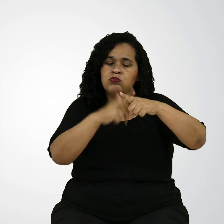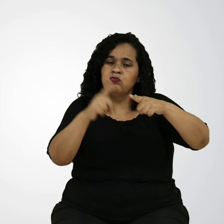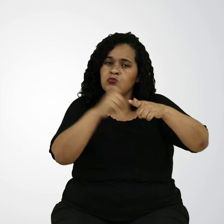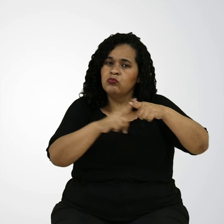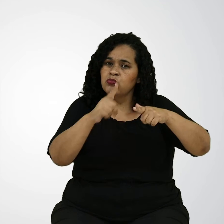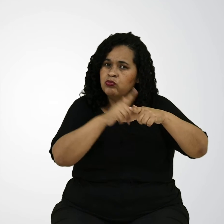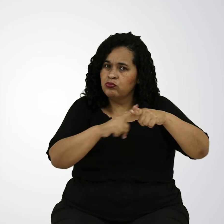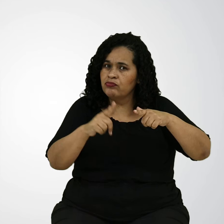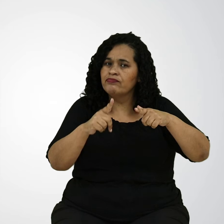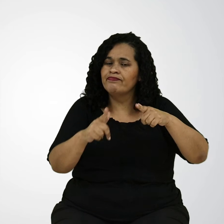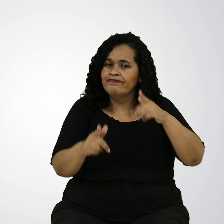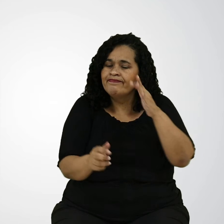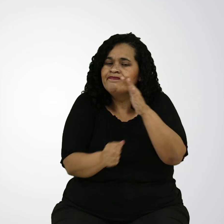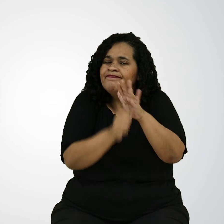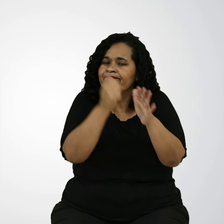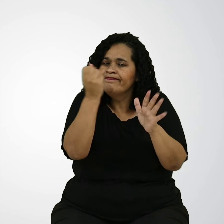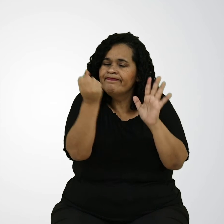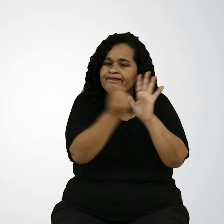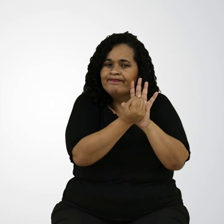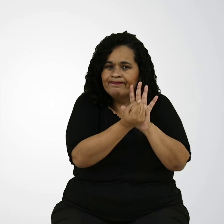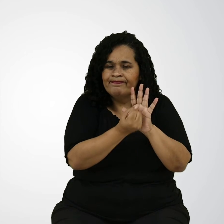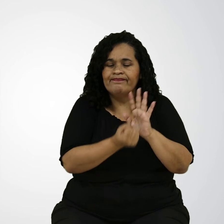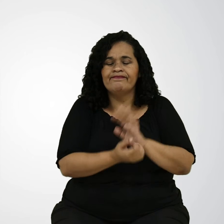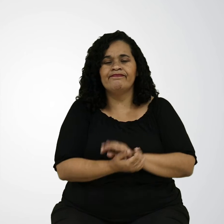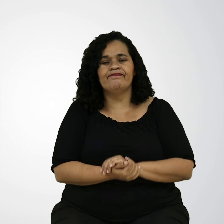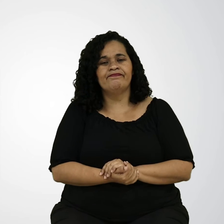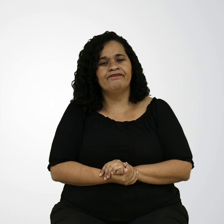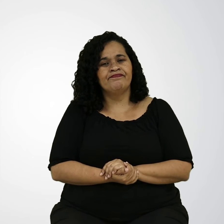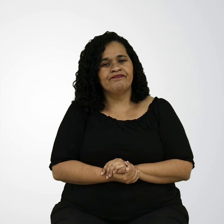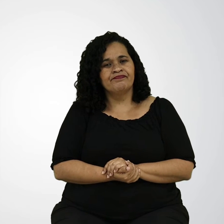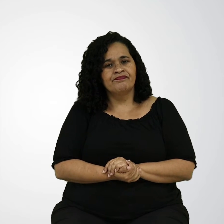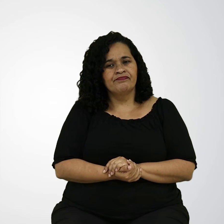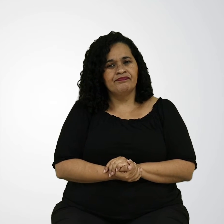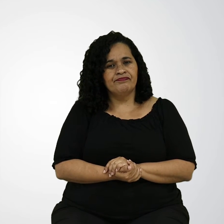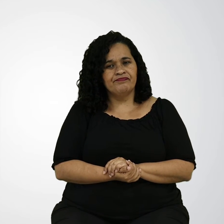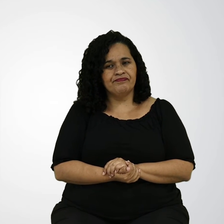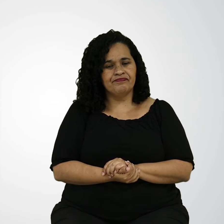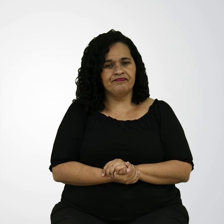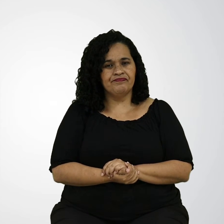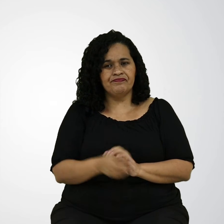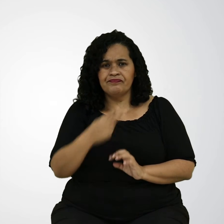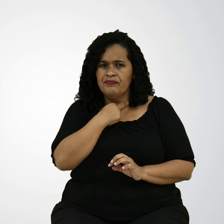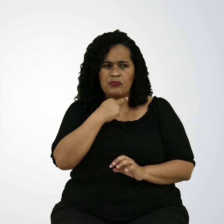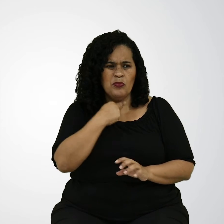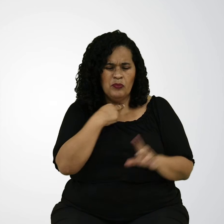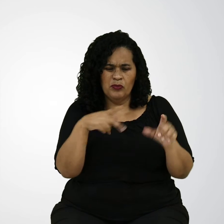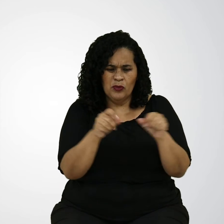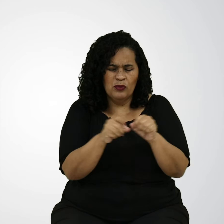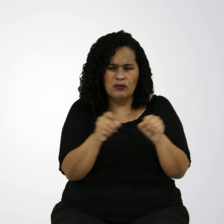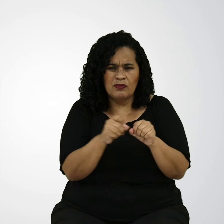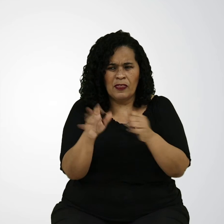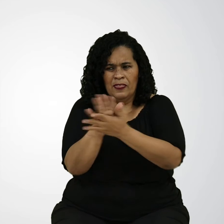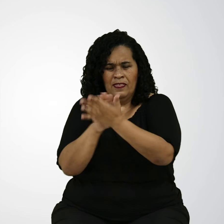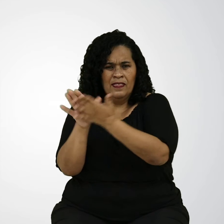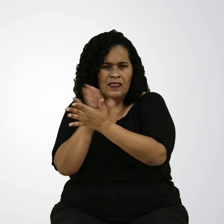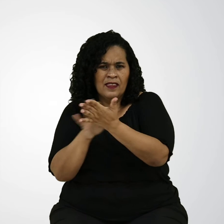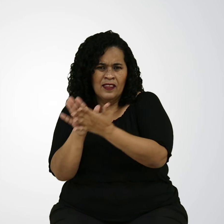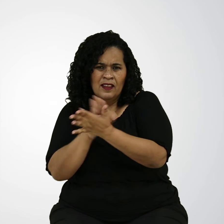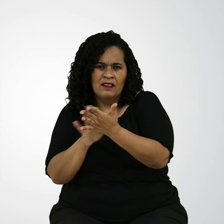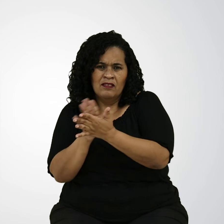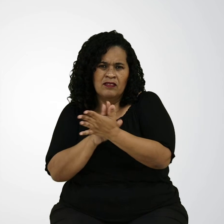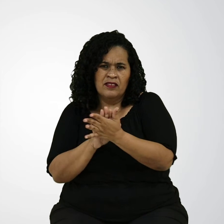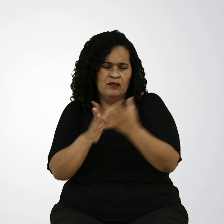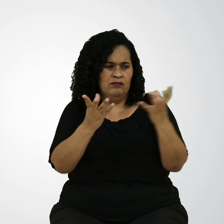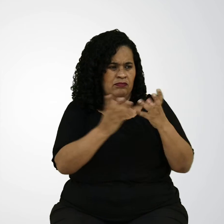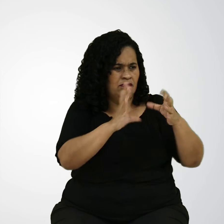nos primeiros séculos, né? Porque ele corta para todos os lados, né? Tanto para quem quer a vida libertina ou quanto para